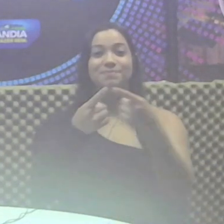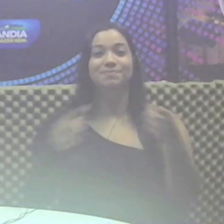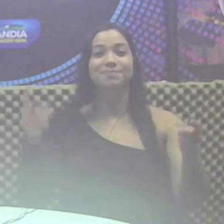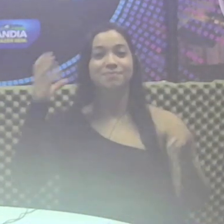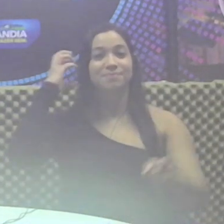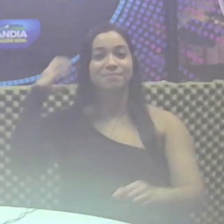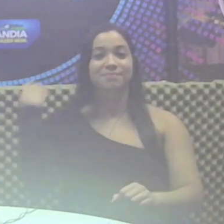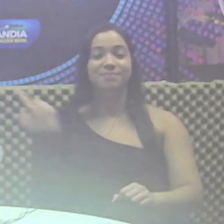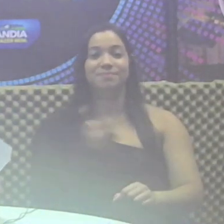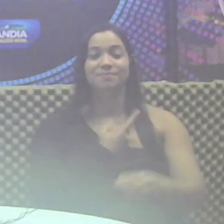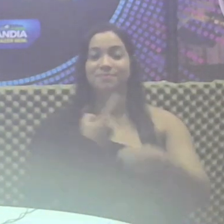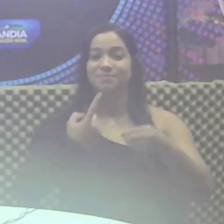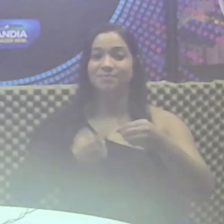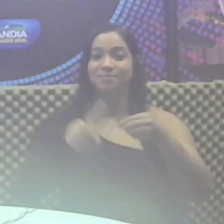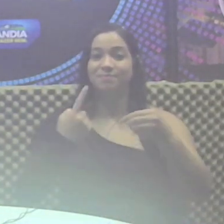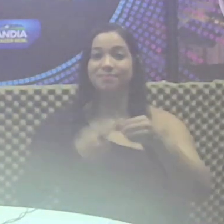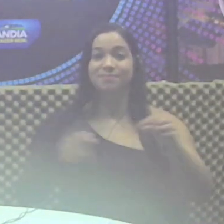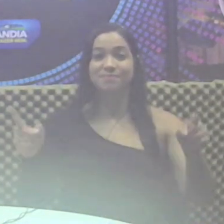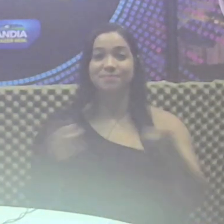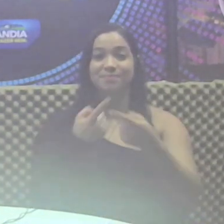Rádio Nossa Cidade.